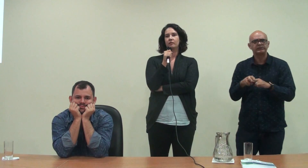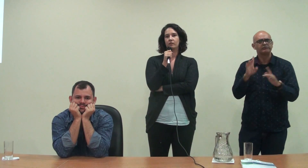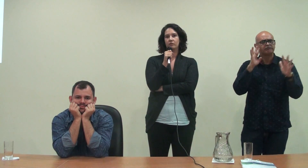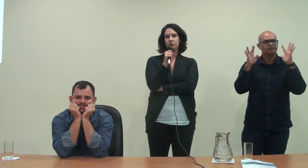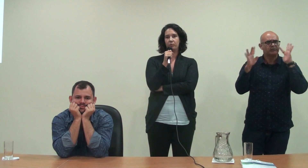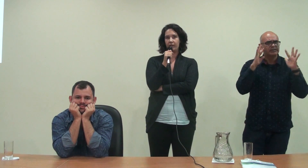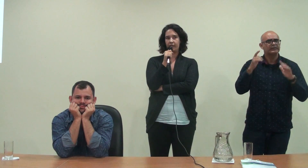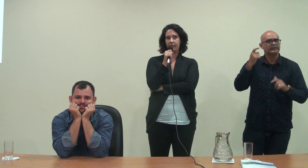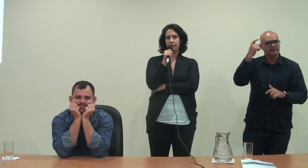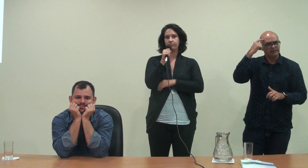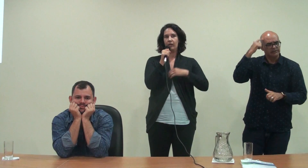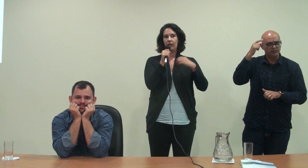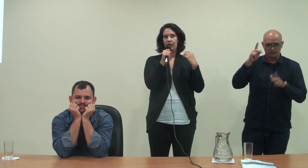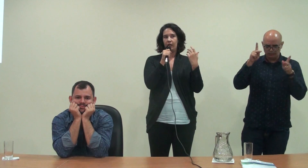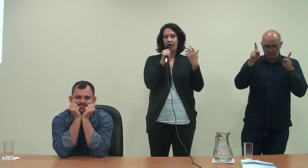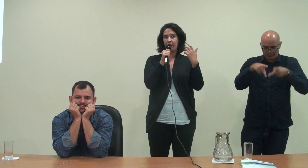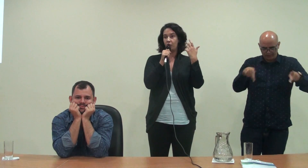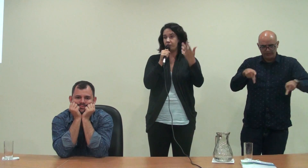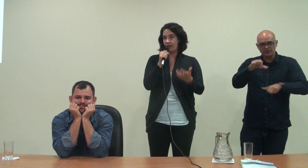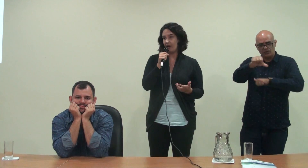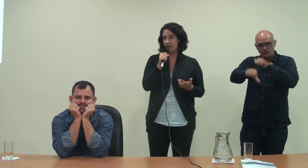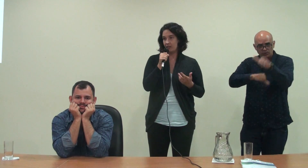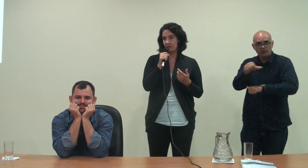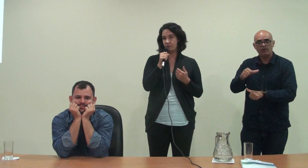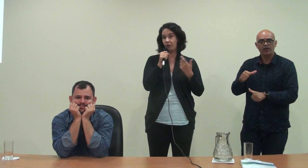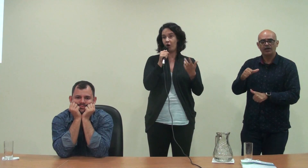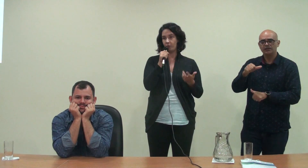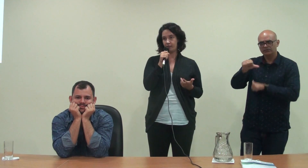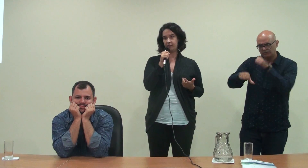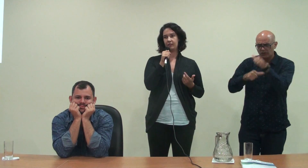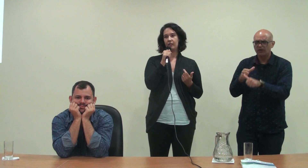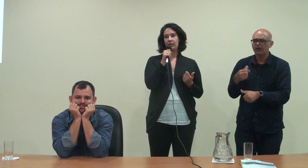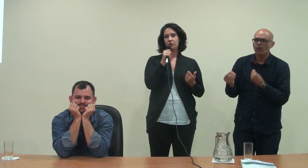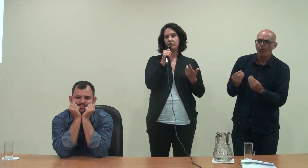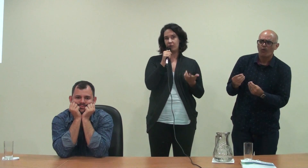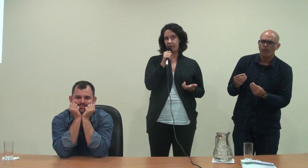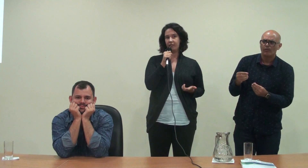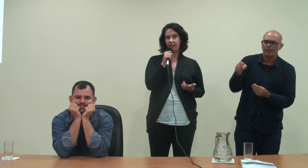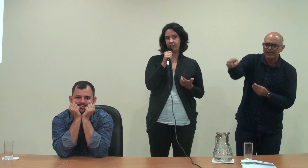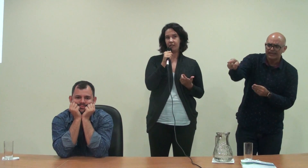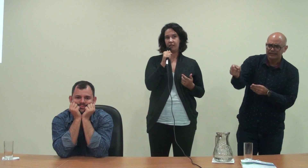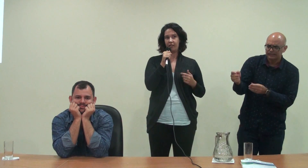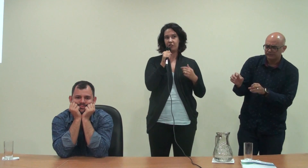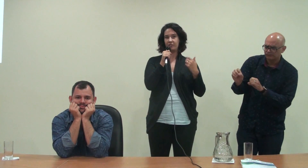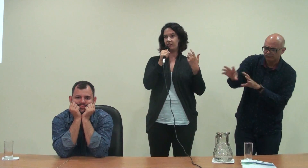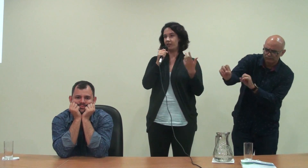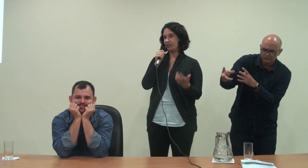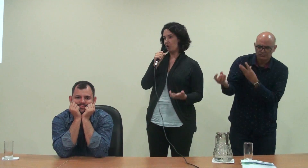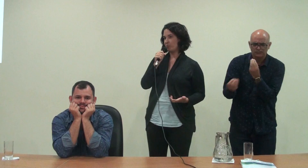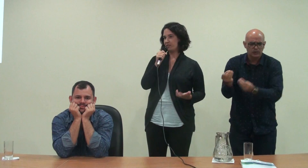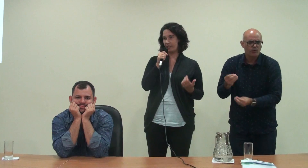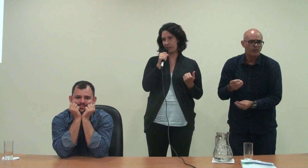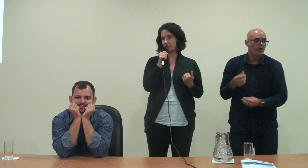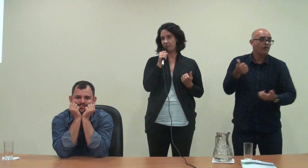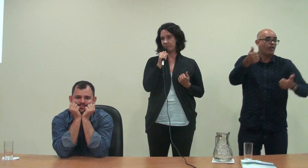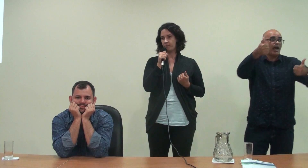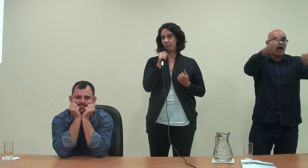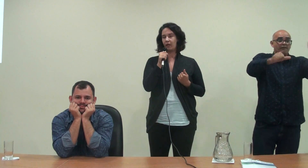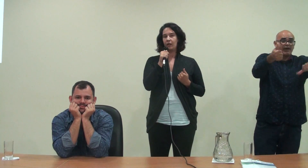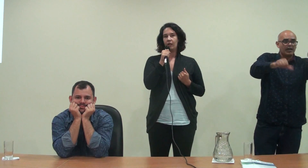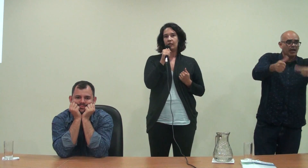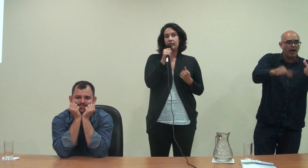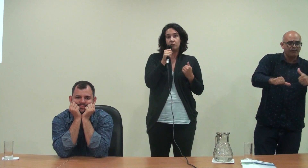repensar, de maneira a inovar formas de se aprender e de se avaliar um